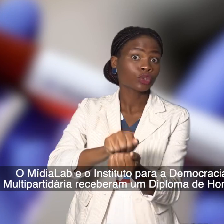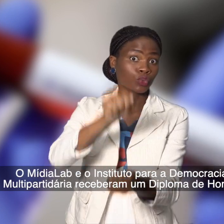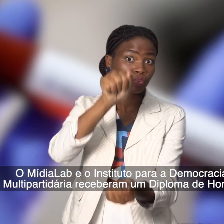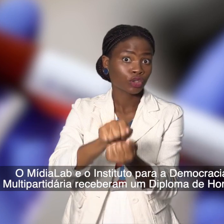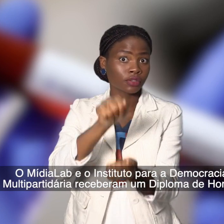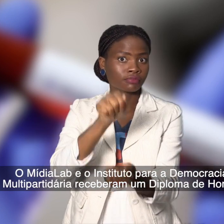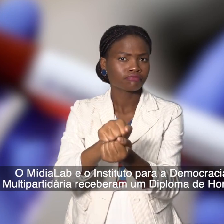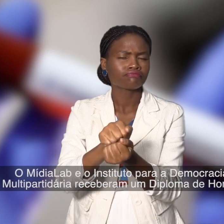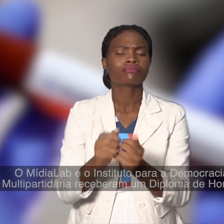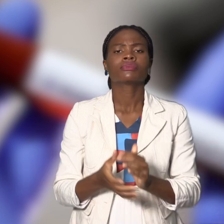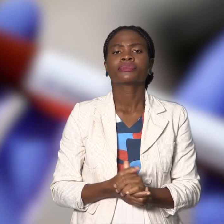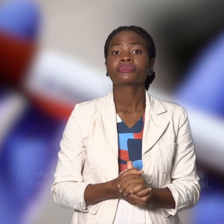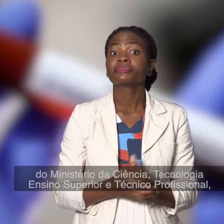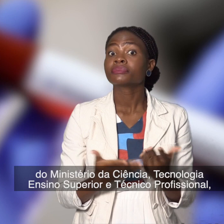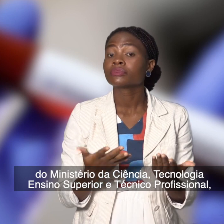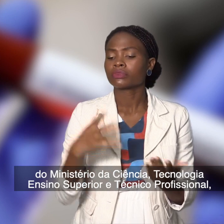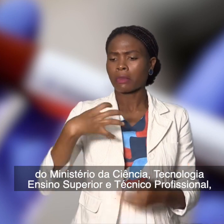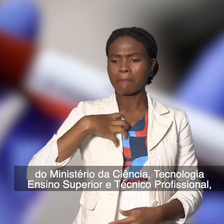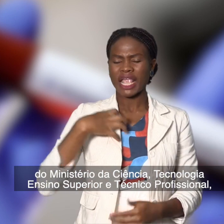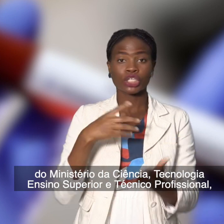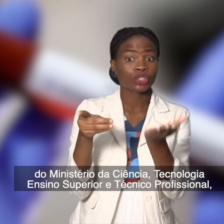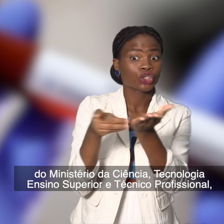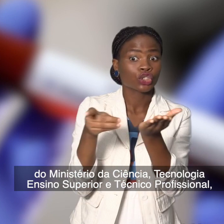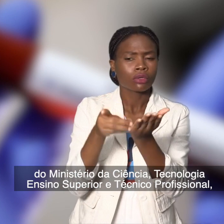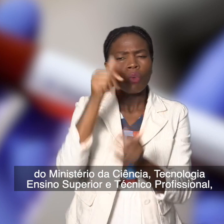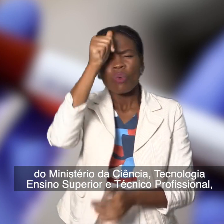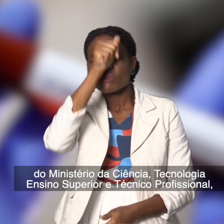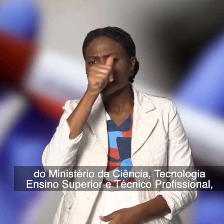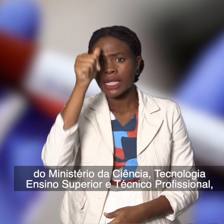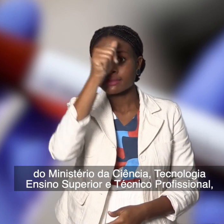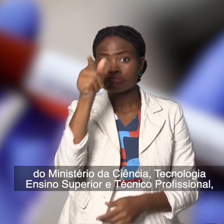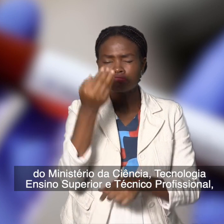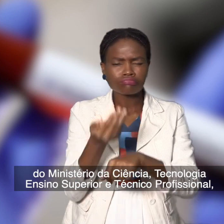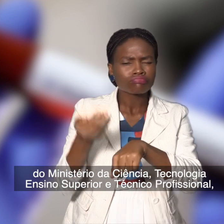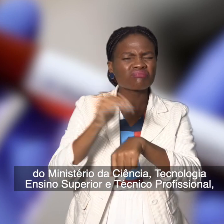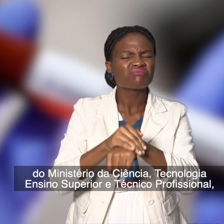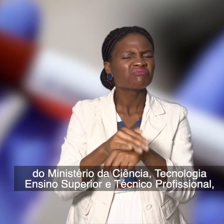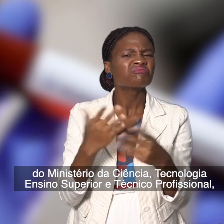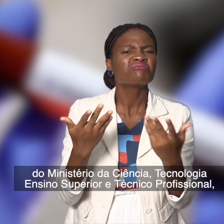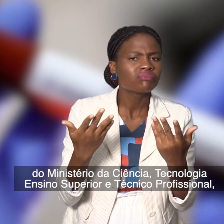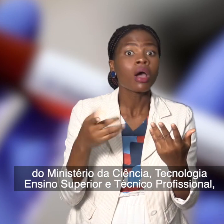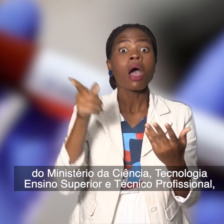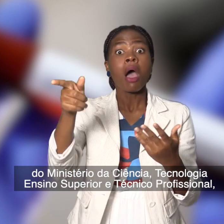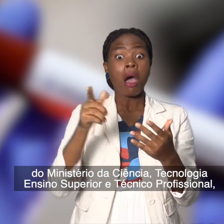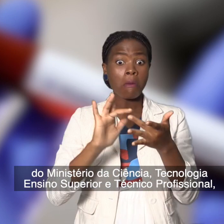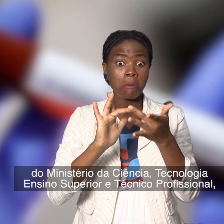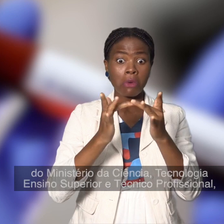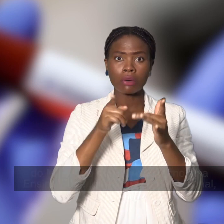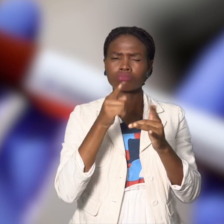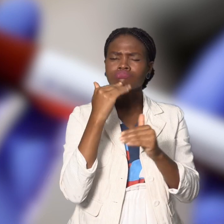diploma de honra do Ministério da Ciência, Tecnologia, Ensino Superior e Técnico Profissional por